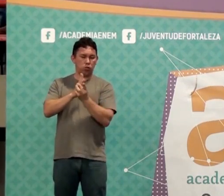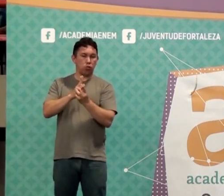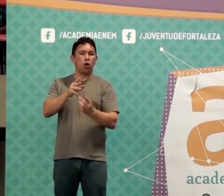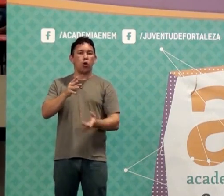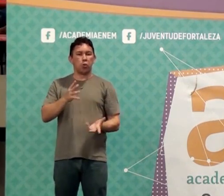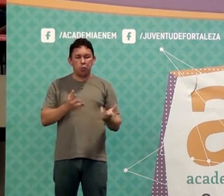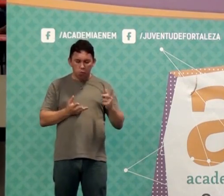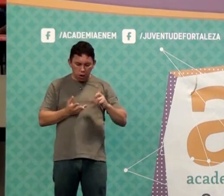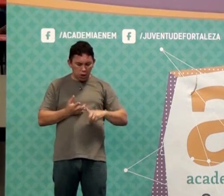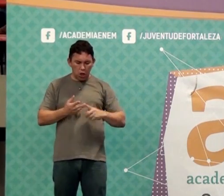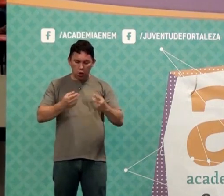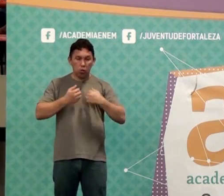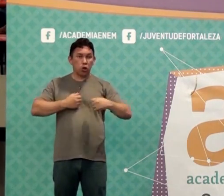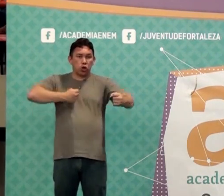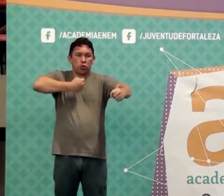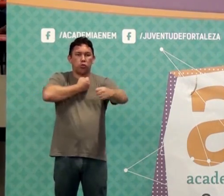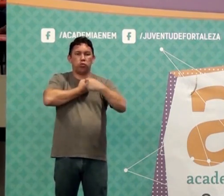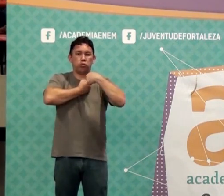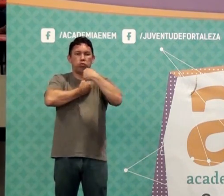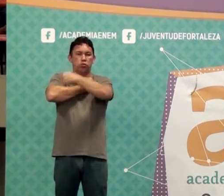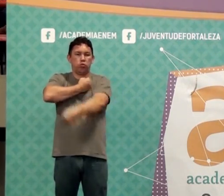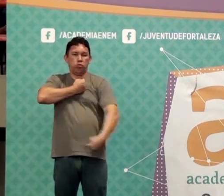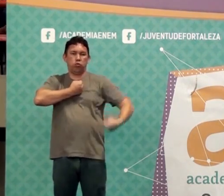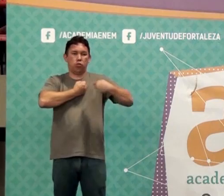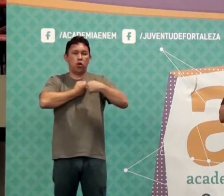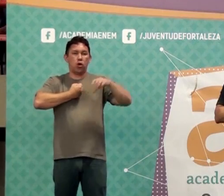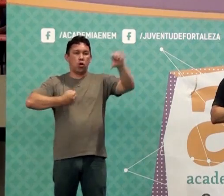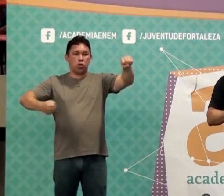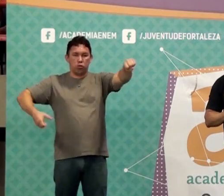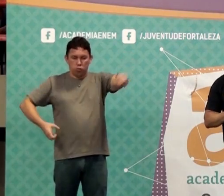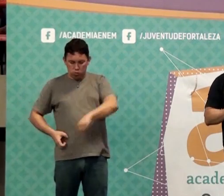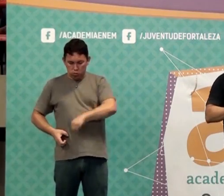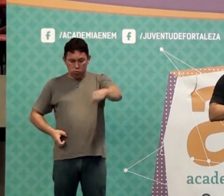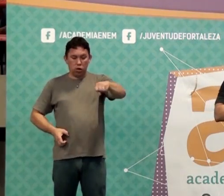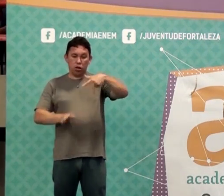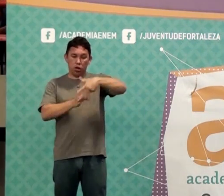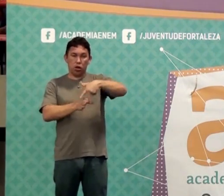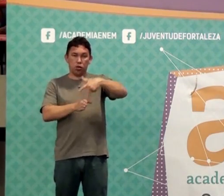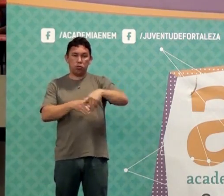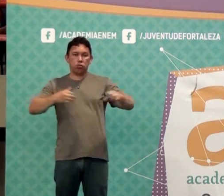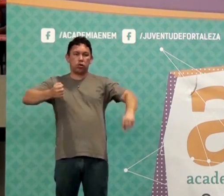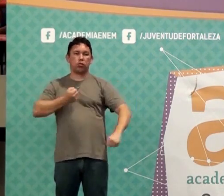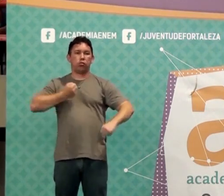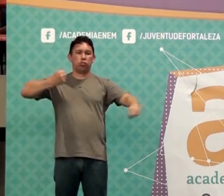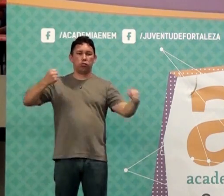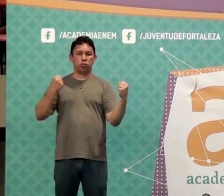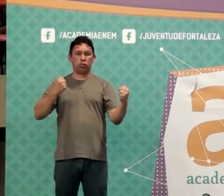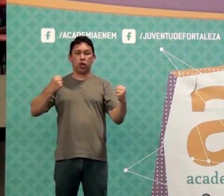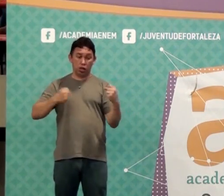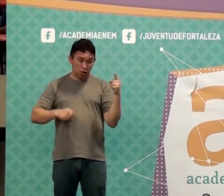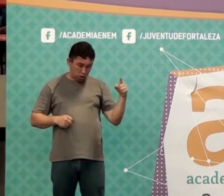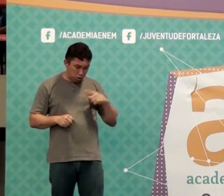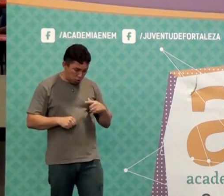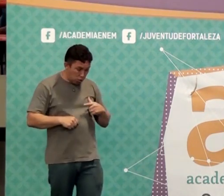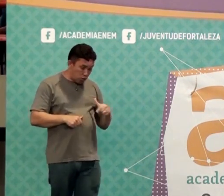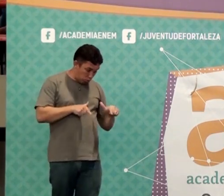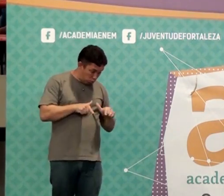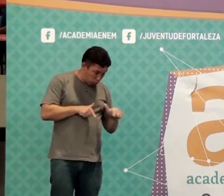Tá certo? O beijo se tornou um símbolo de fidelidade. Tá?